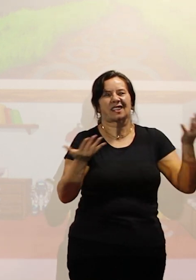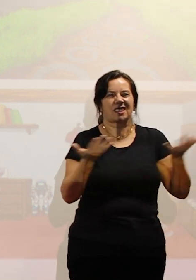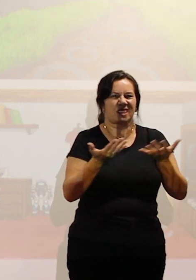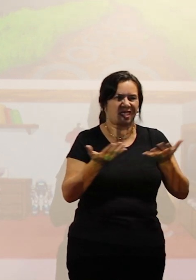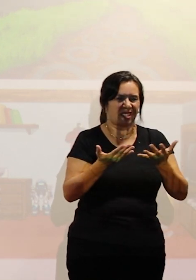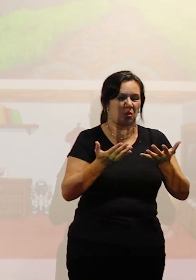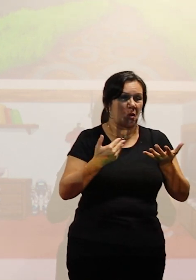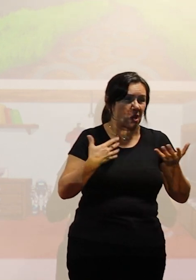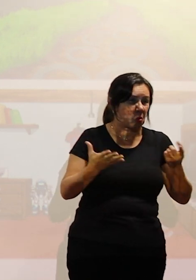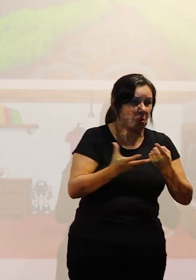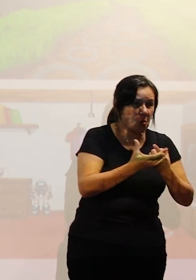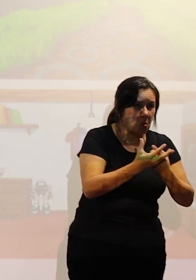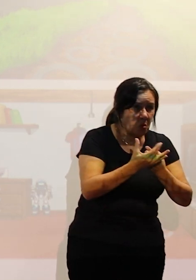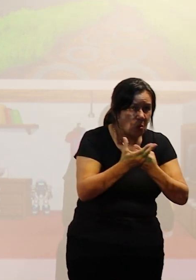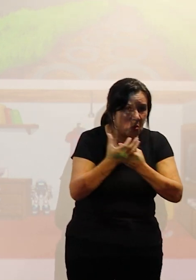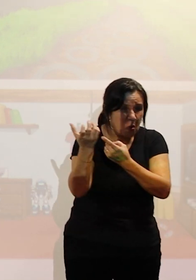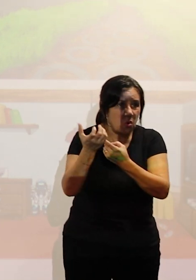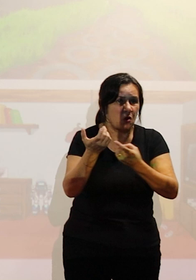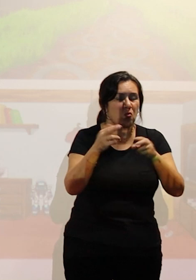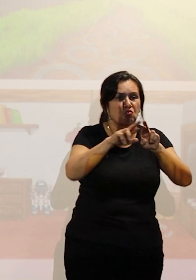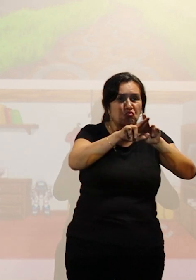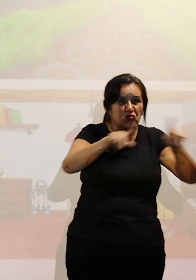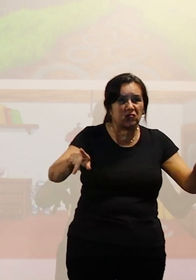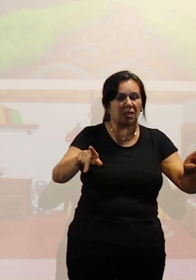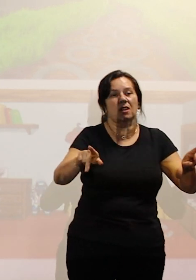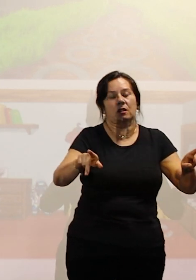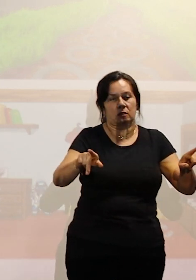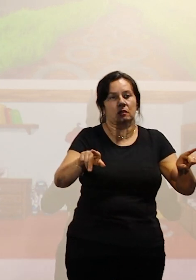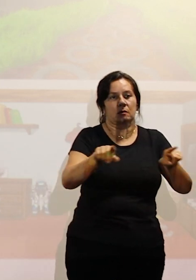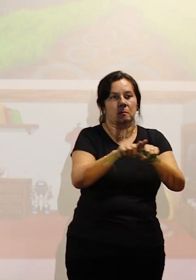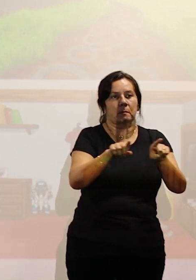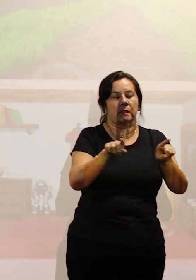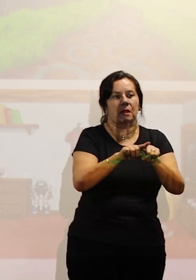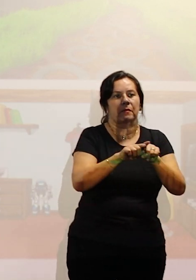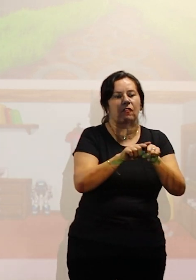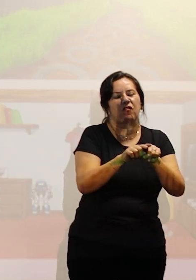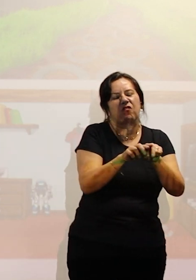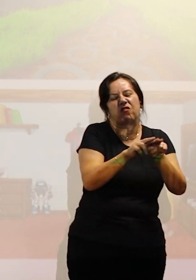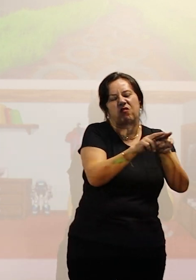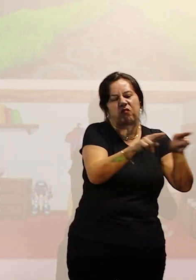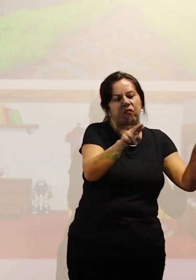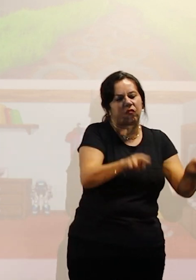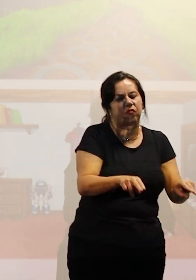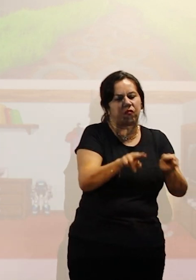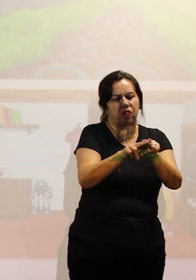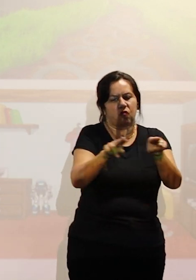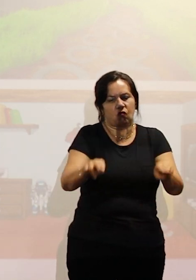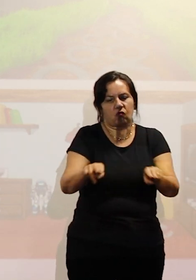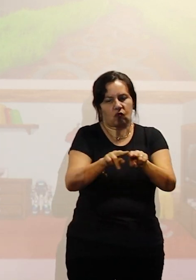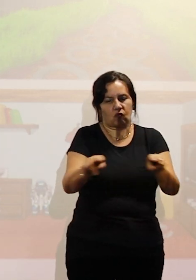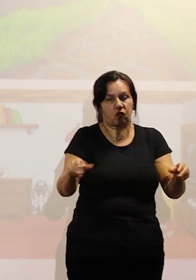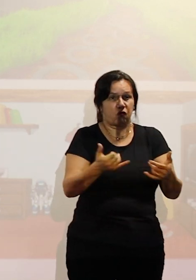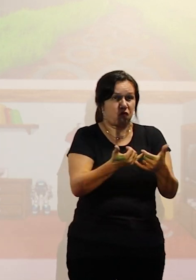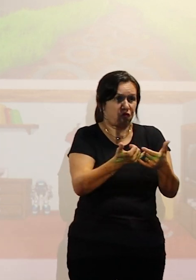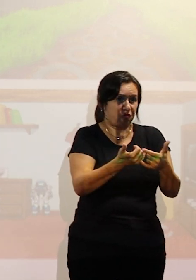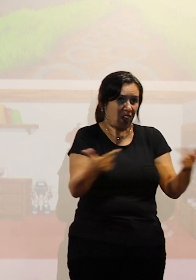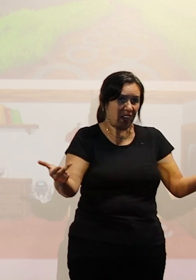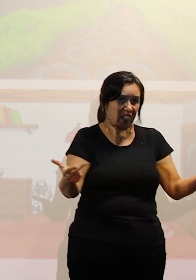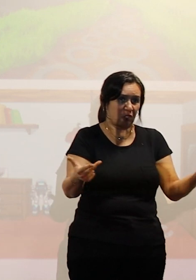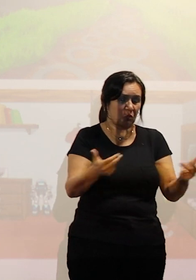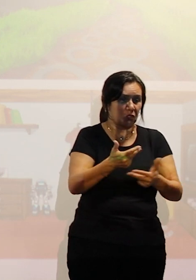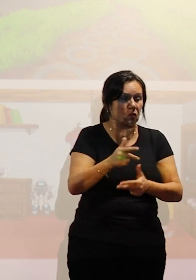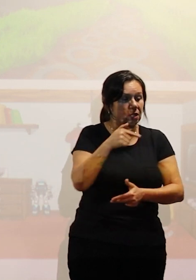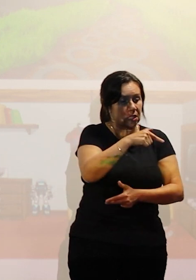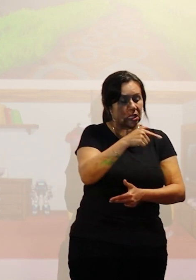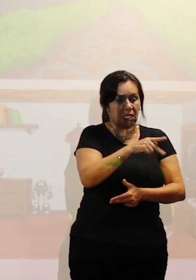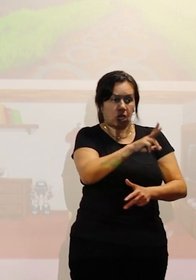da ficção científica com mecânica e tal. E algumas caixas, algumas outras coisas que sugerem que tenham mais brinquedos ou mais algumas coisas dele